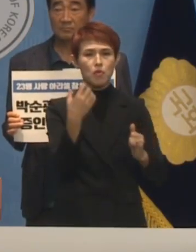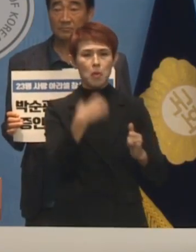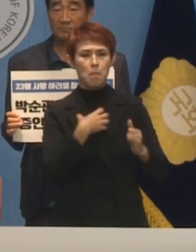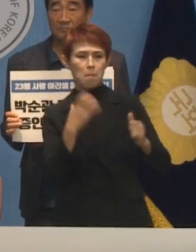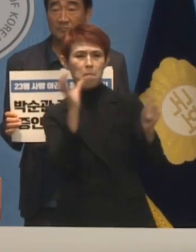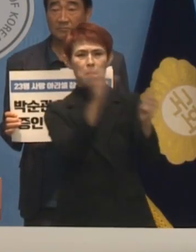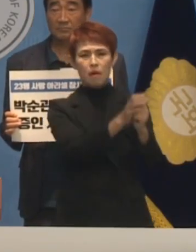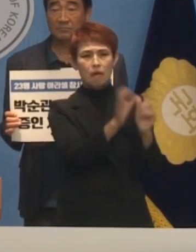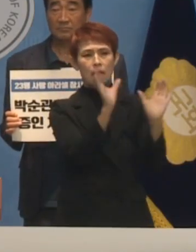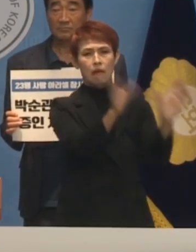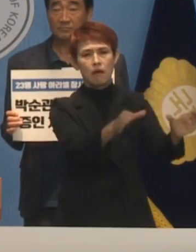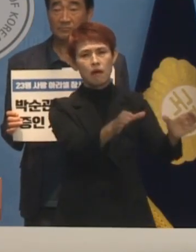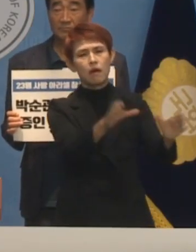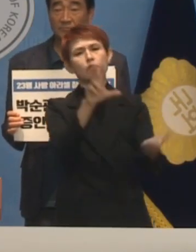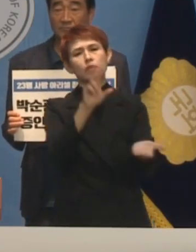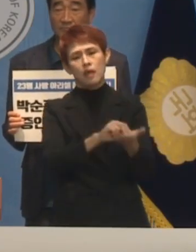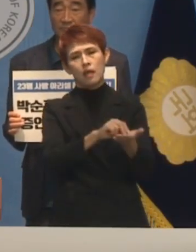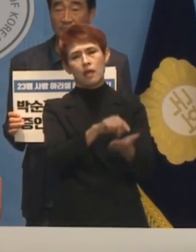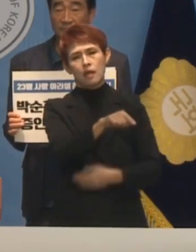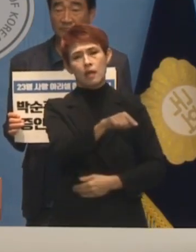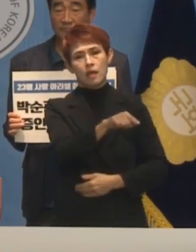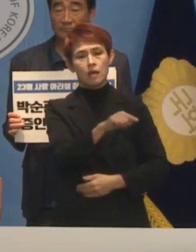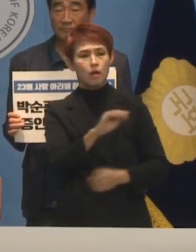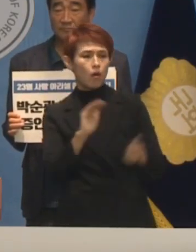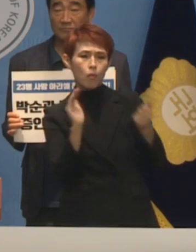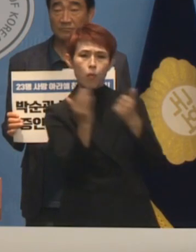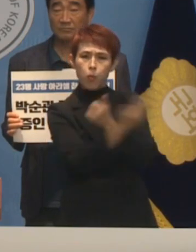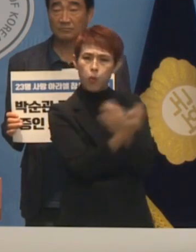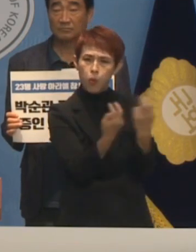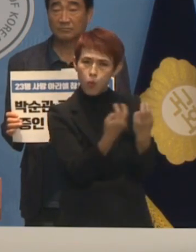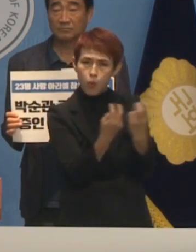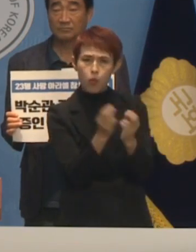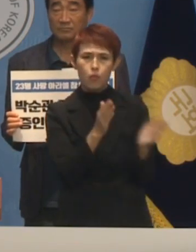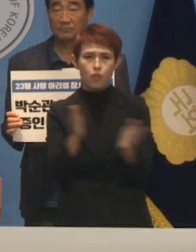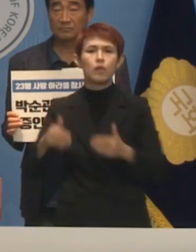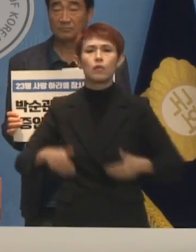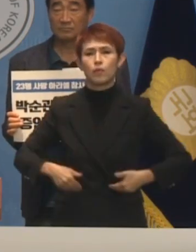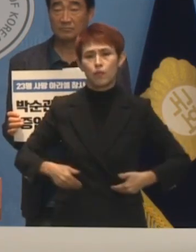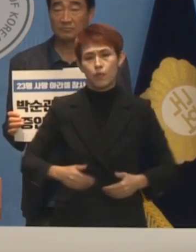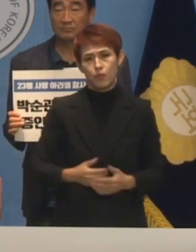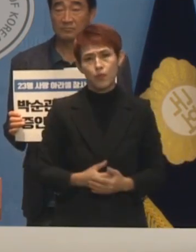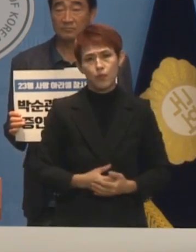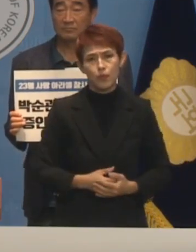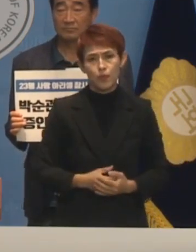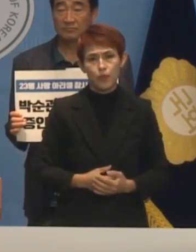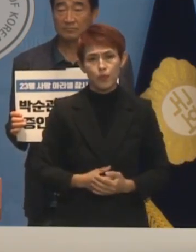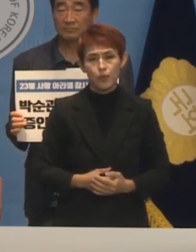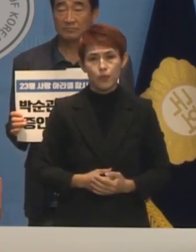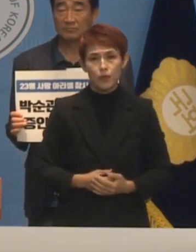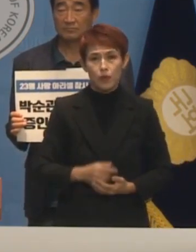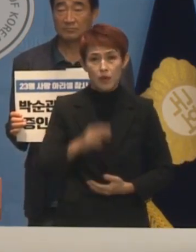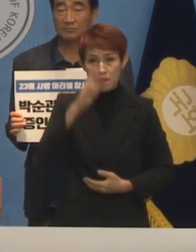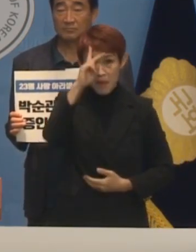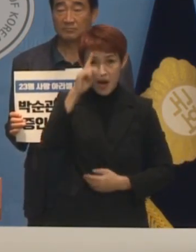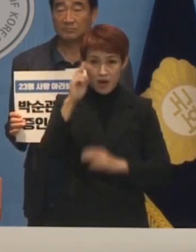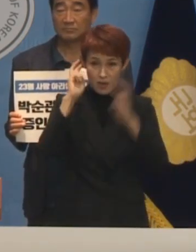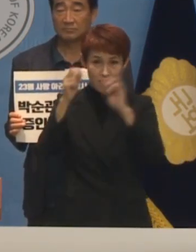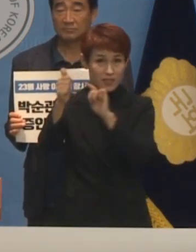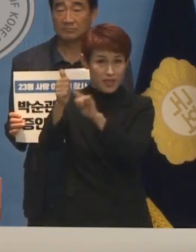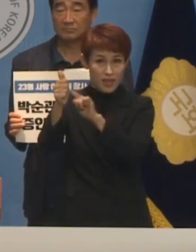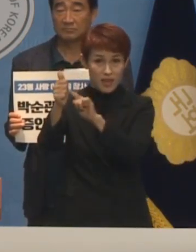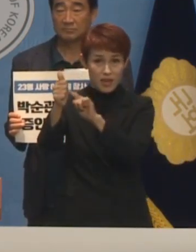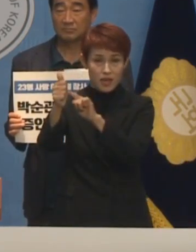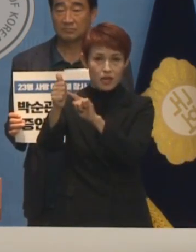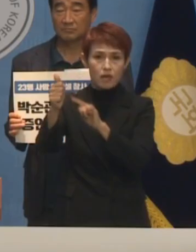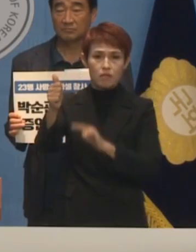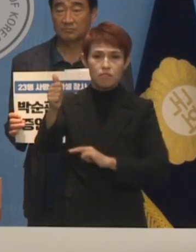현실을 돌아보고 이들을 보호할 방안을 마련해야 합니다. 박순관 대표에게도 몇